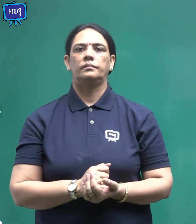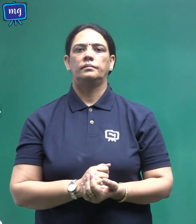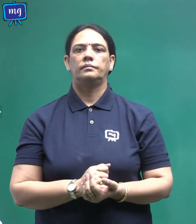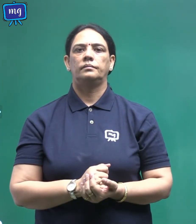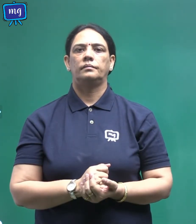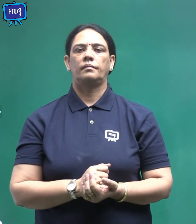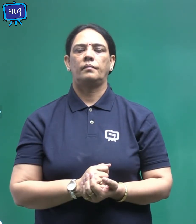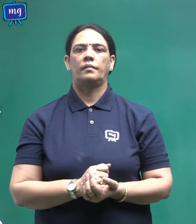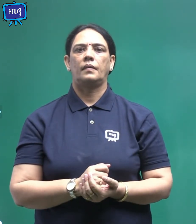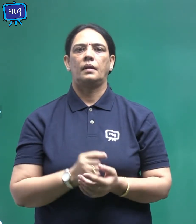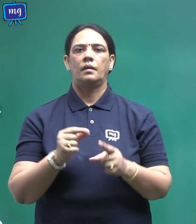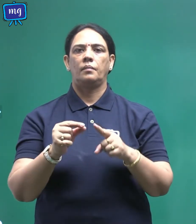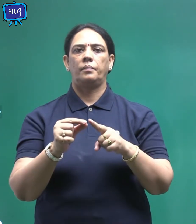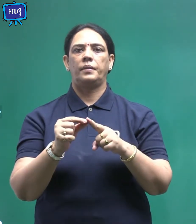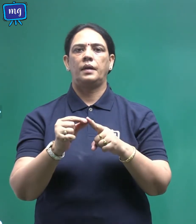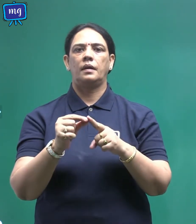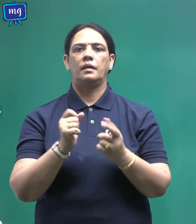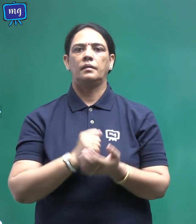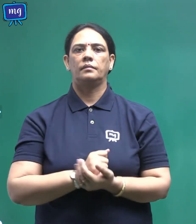मूलधन